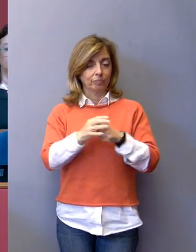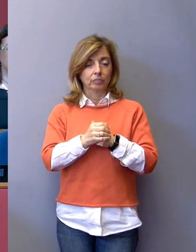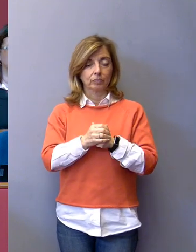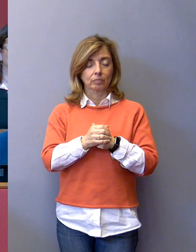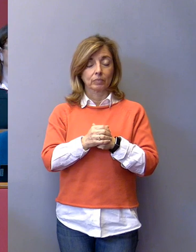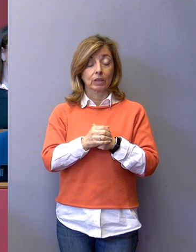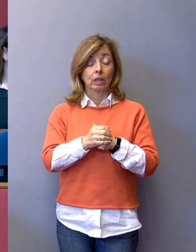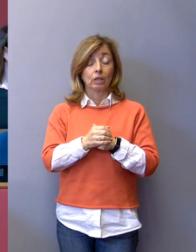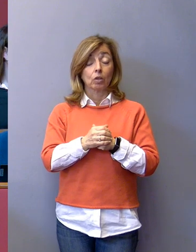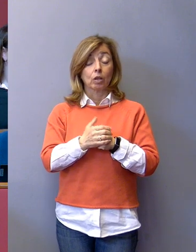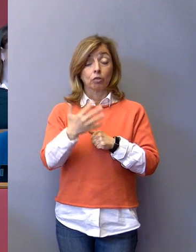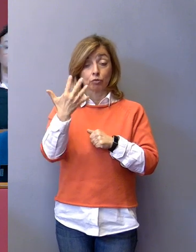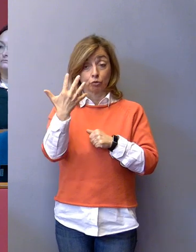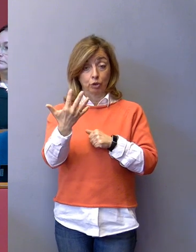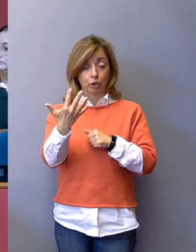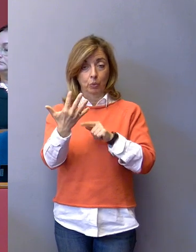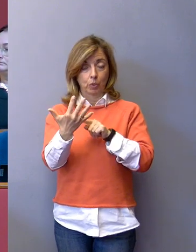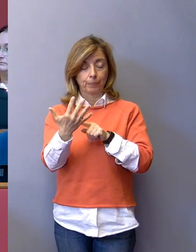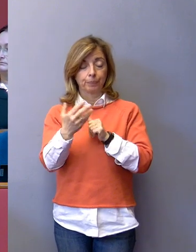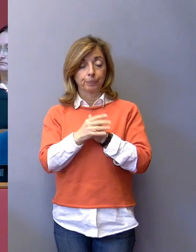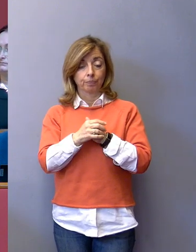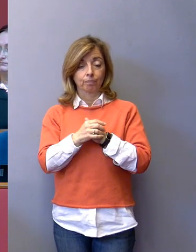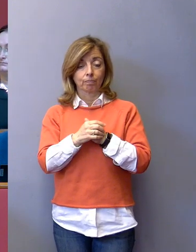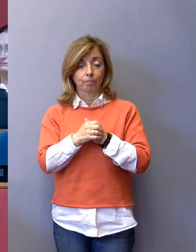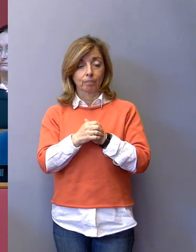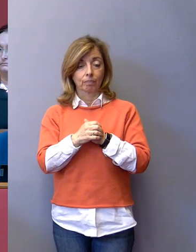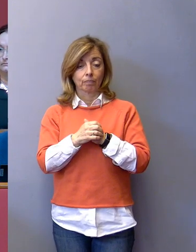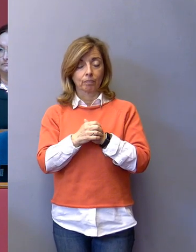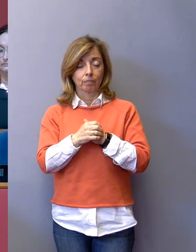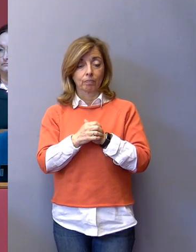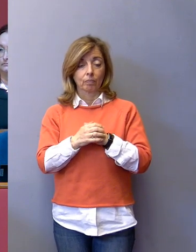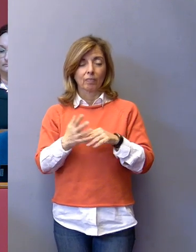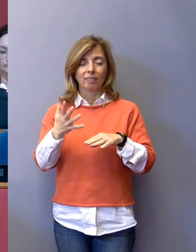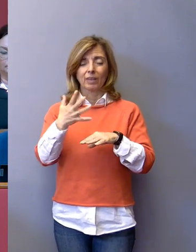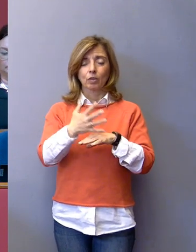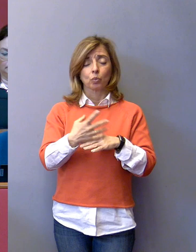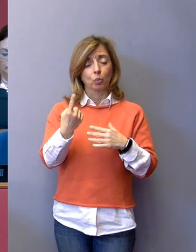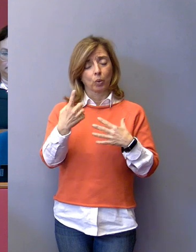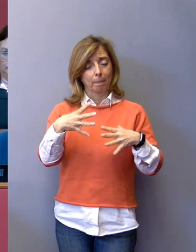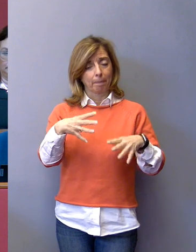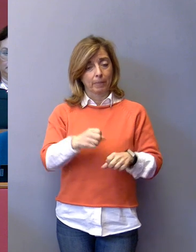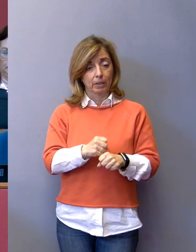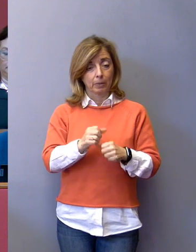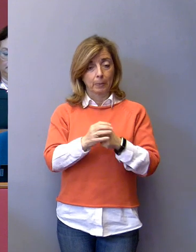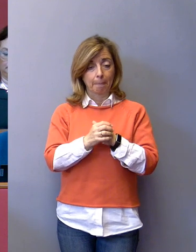numero 5 perché comunque introduce un impegno